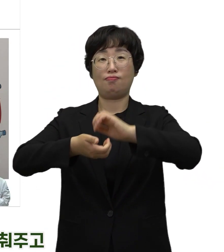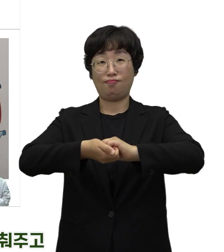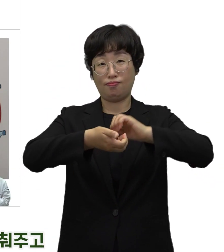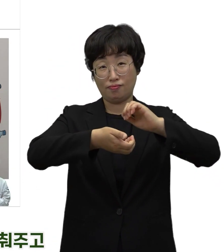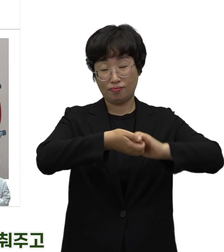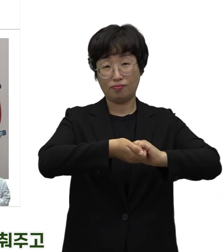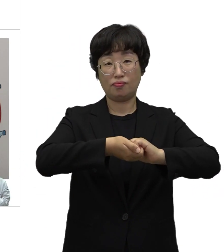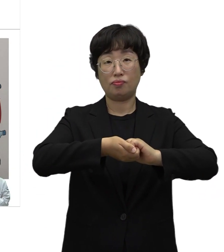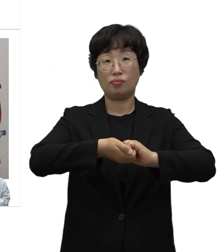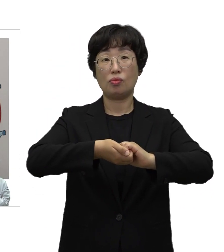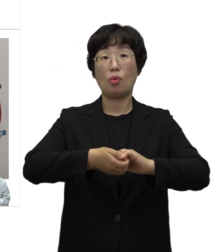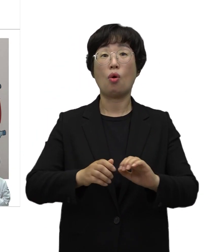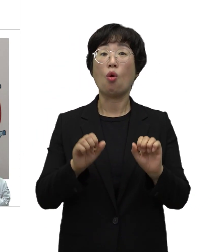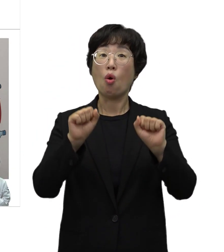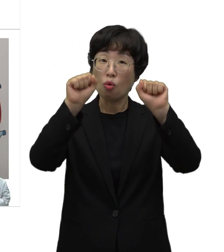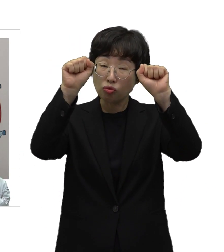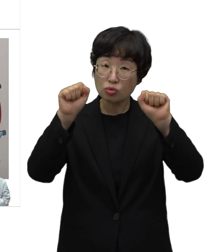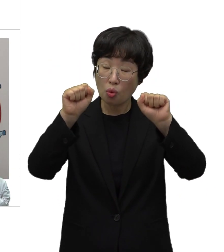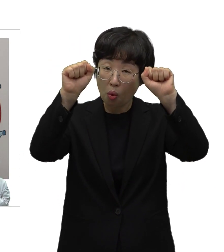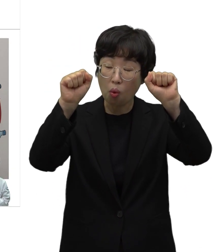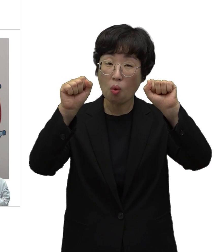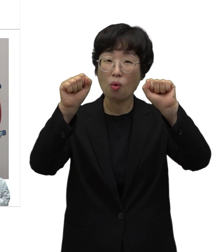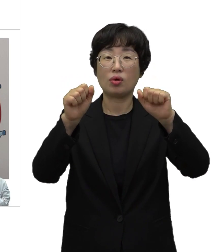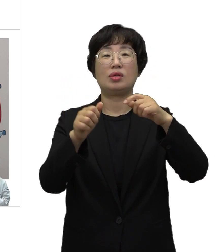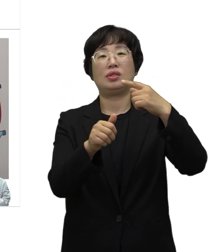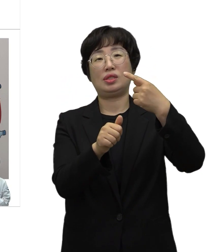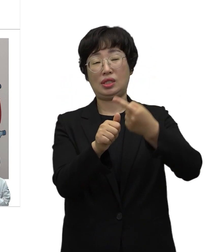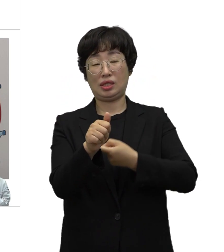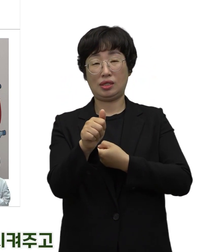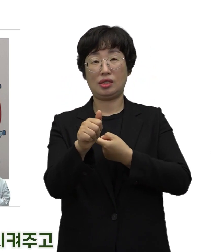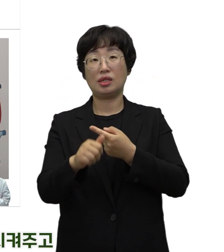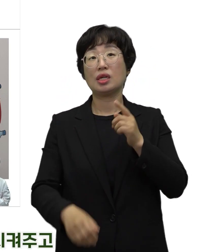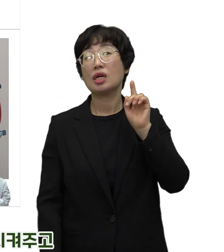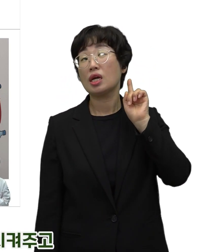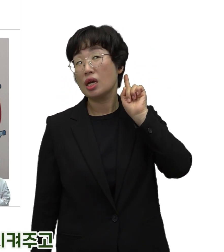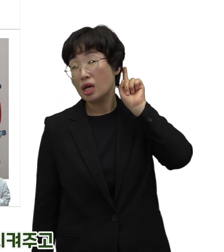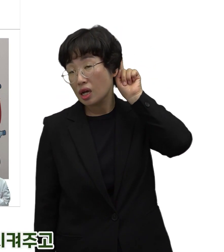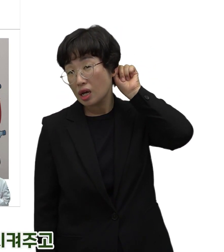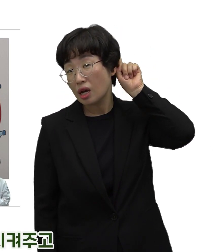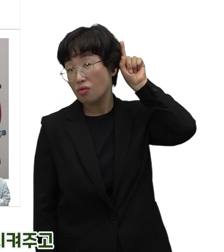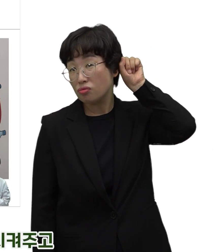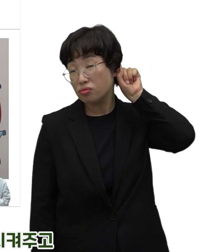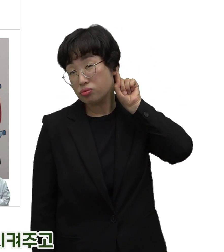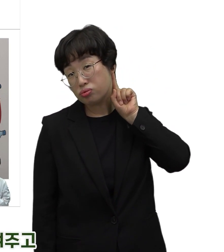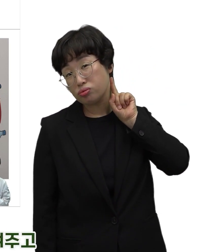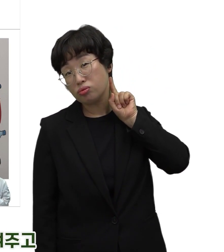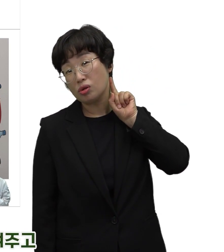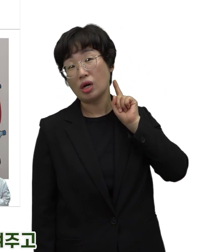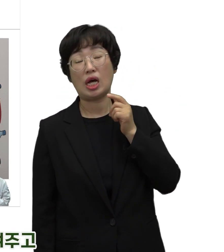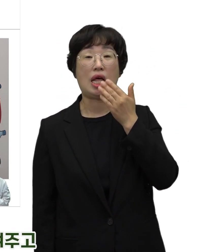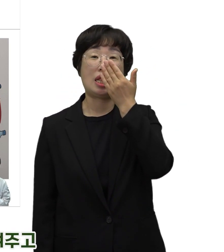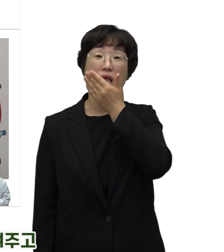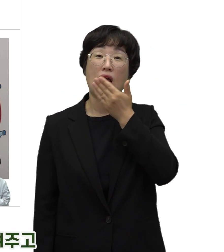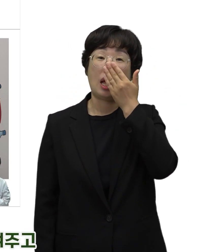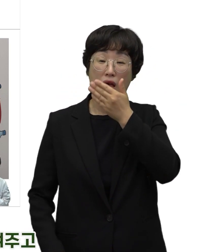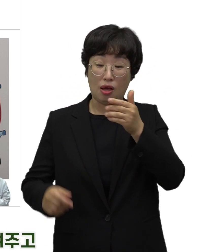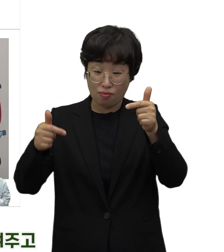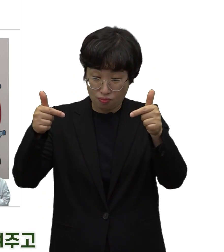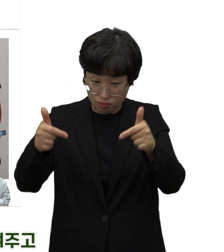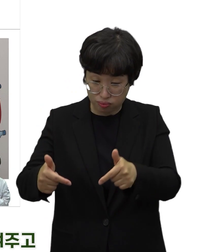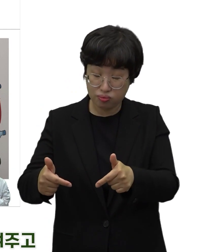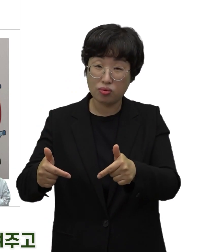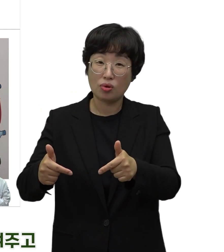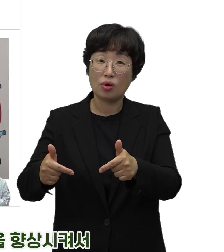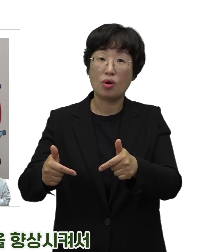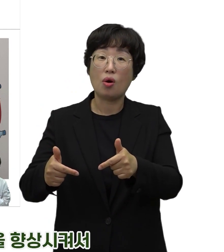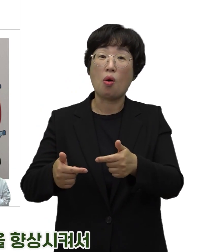낮춰주고 체중도 좀 감소시켜주죠. 저밀도 콜레스테롤 감소시켜주고 고밀도 콜레스테롤